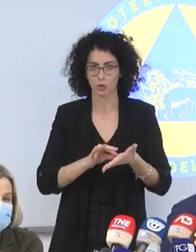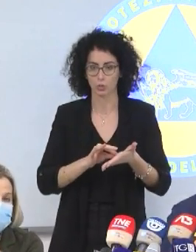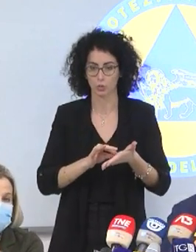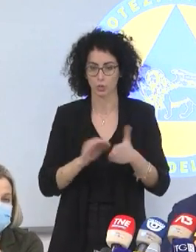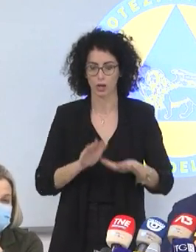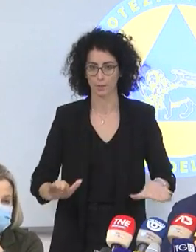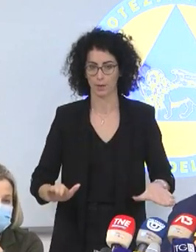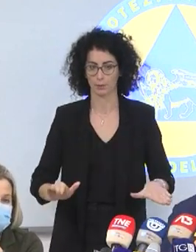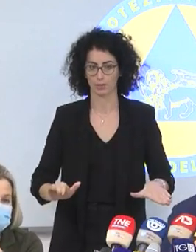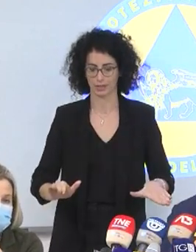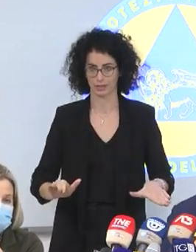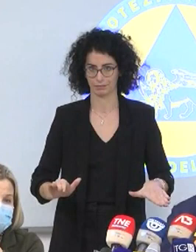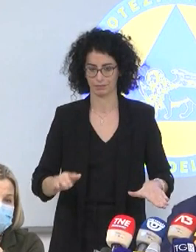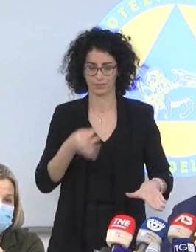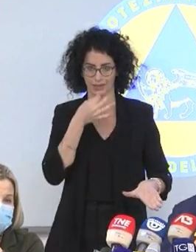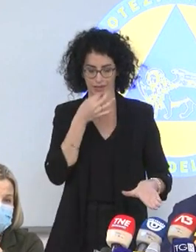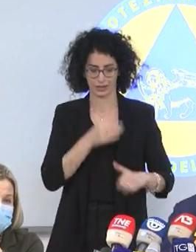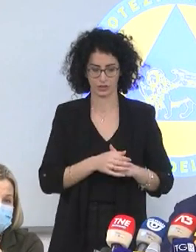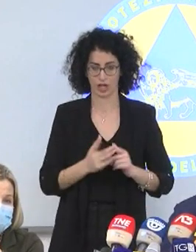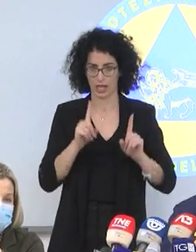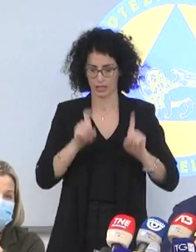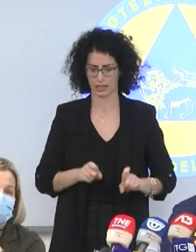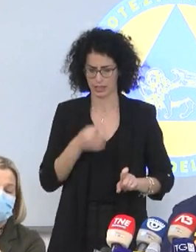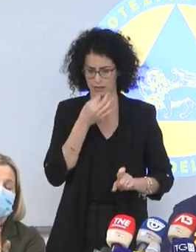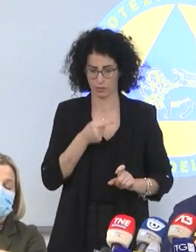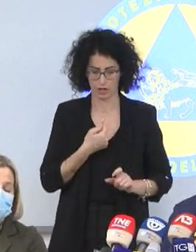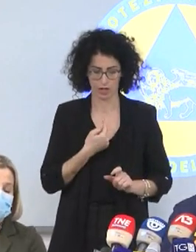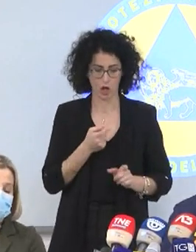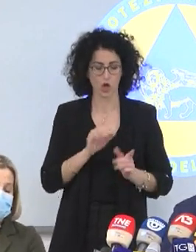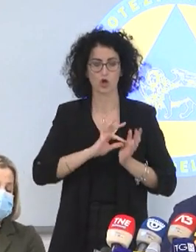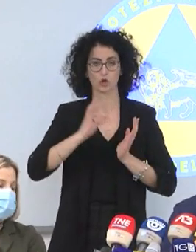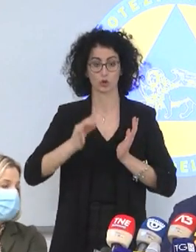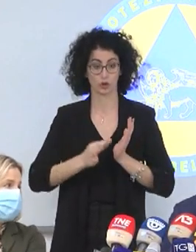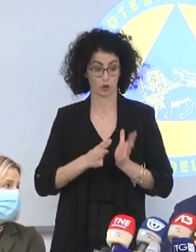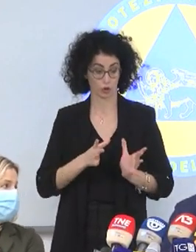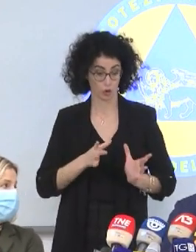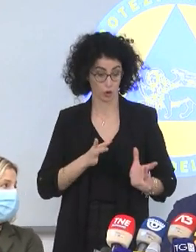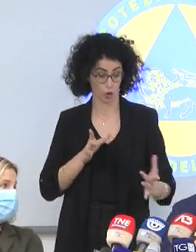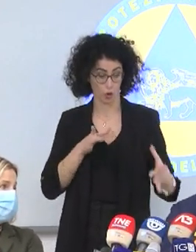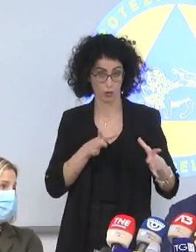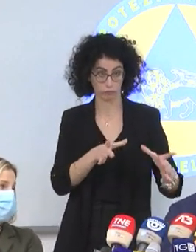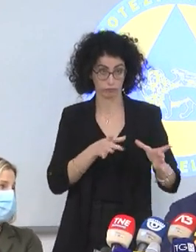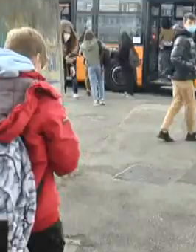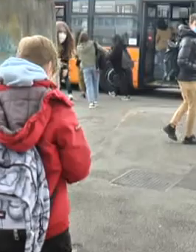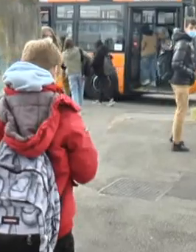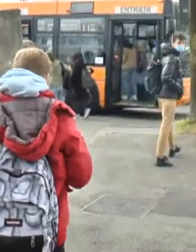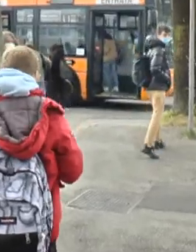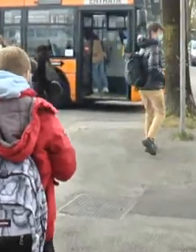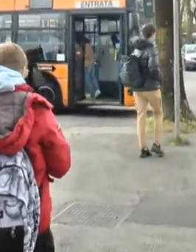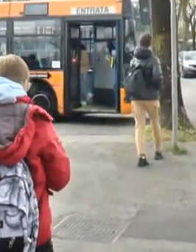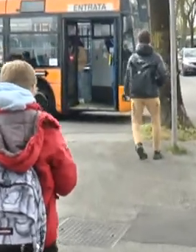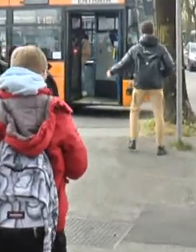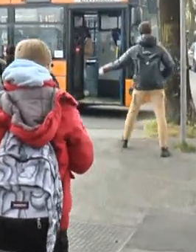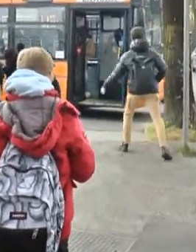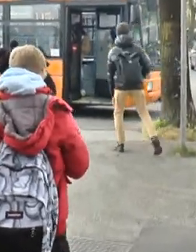t5 cosa vuol dire il giorno dell'avvenuto contatto il primo tampone poi a cinque giorni un altro tampone al